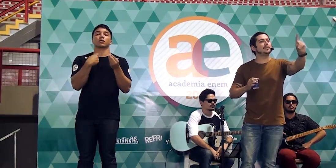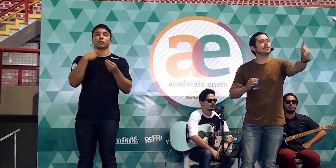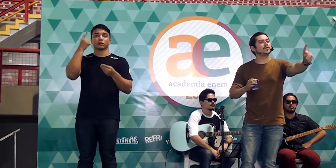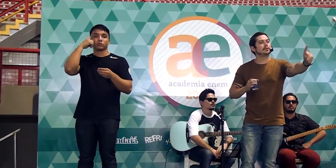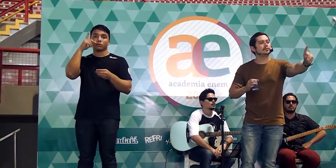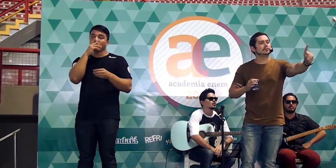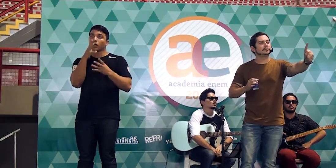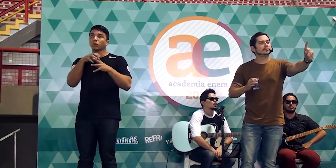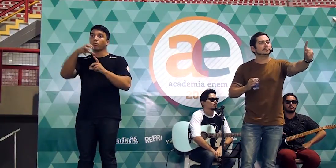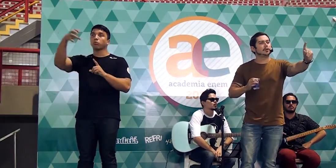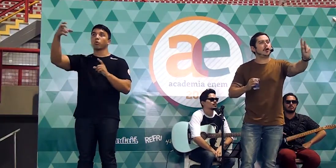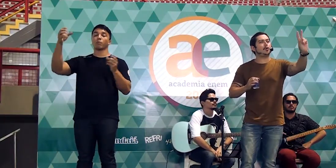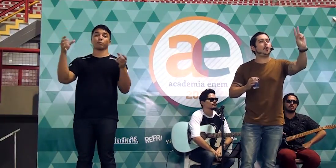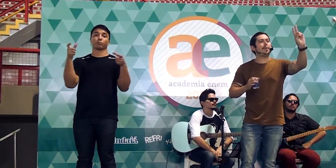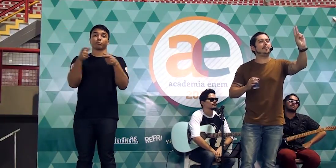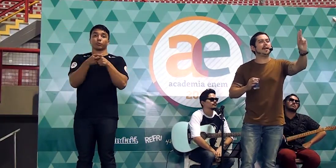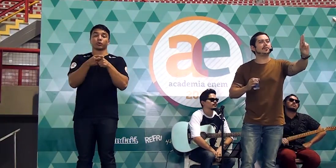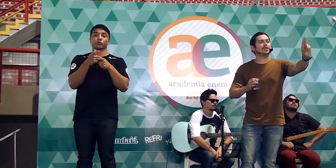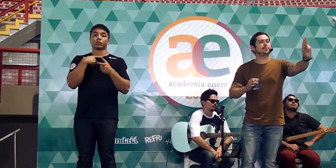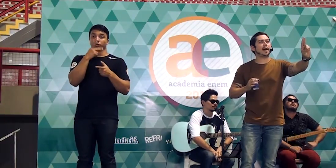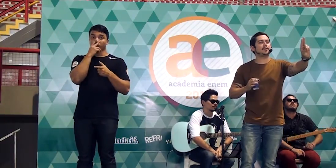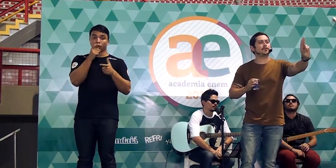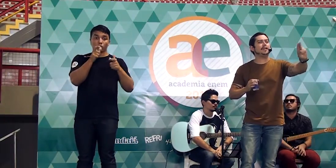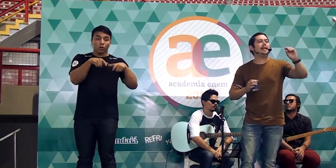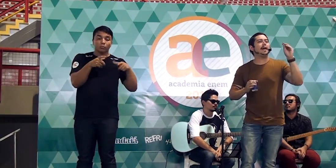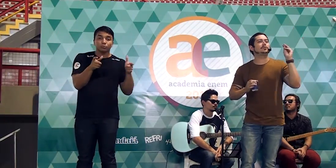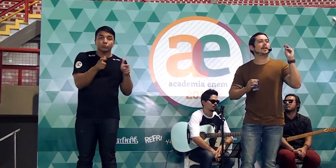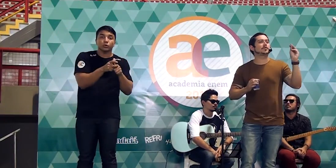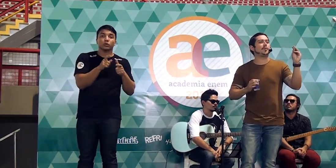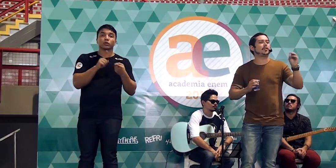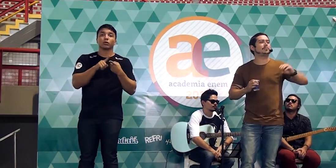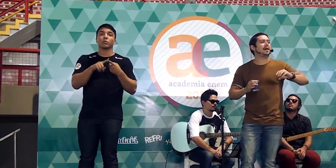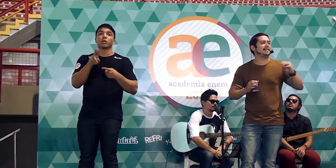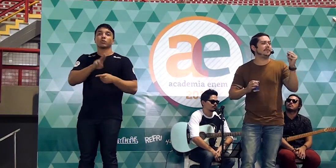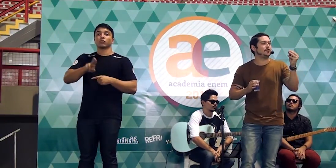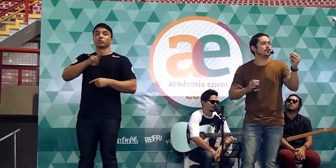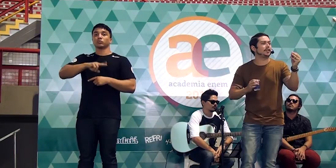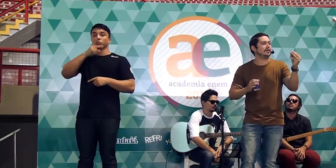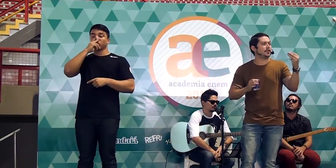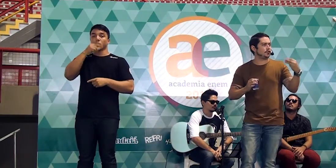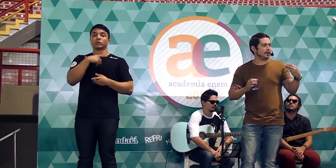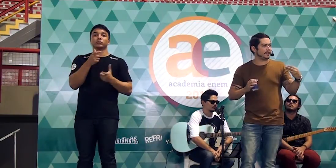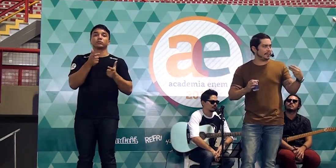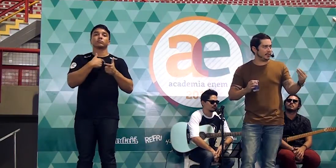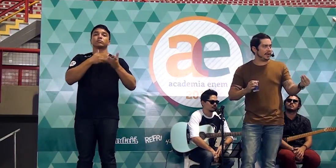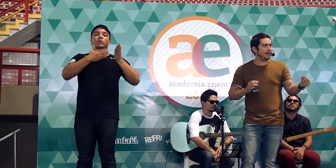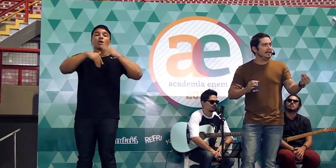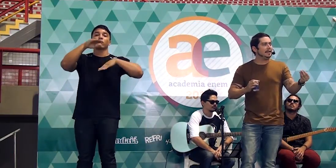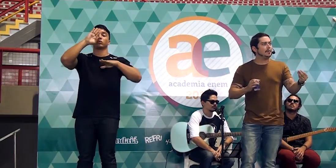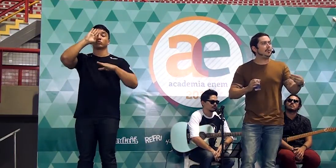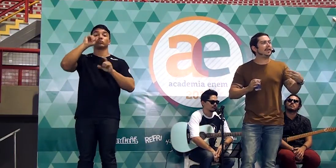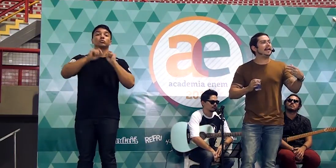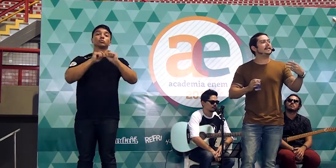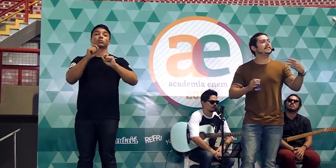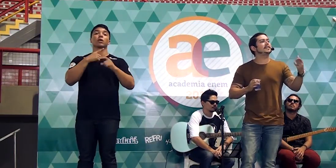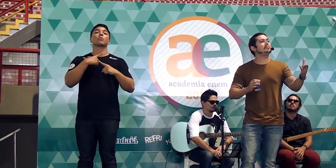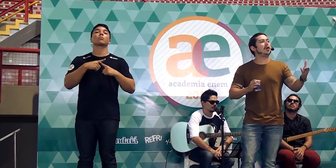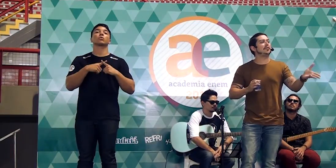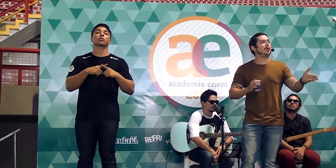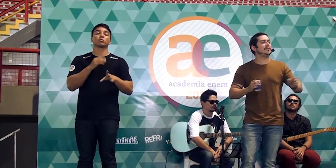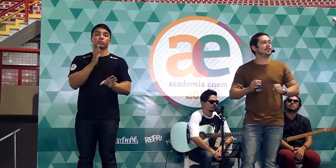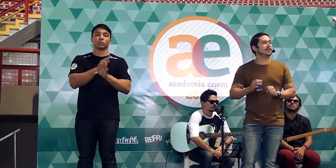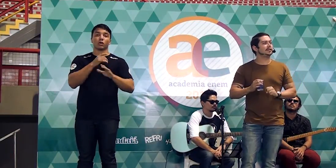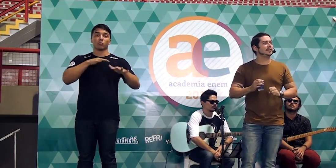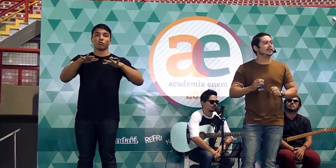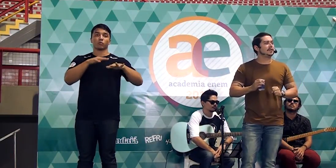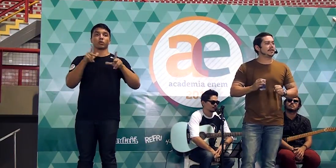polui menos, ocupa menos espaço e é o transporte mais revolucionário da história. Sabe por quê? Porque ele se